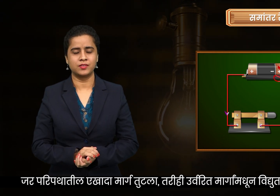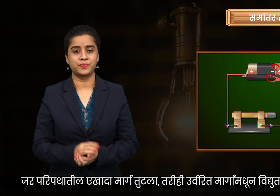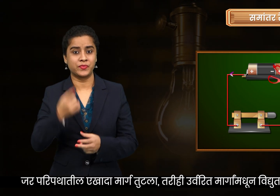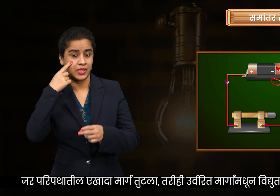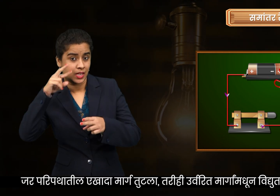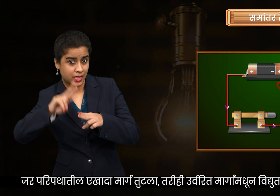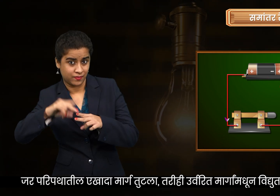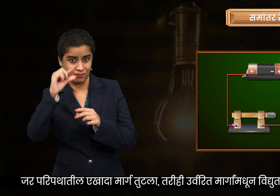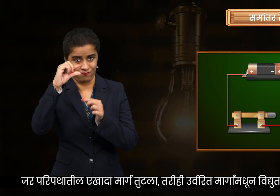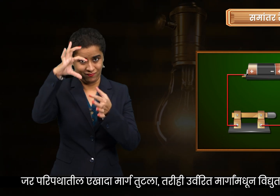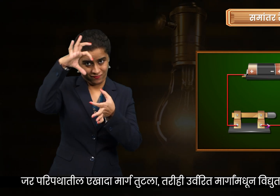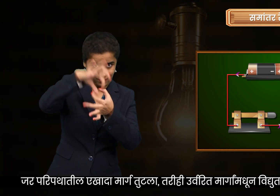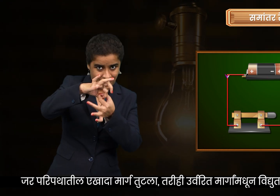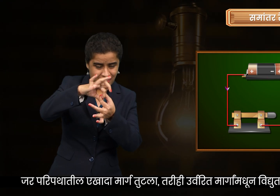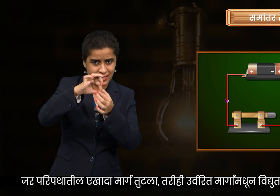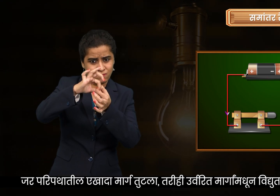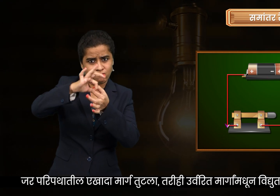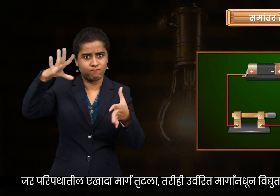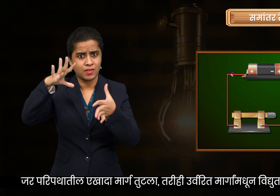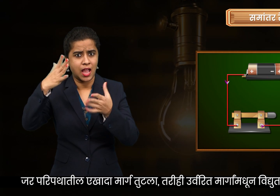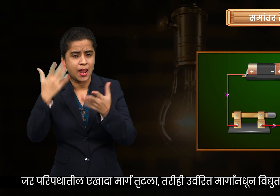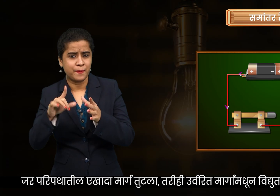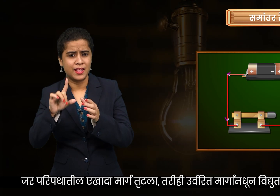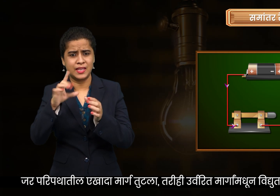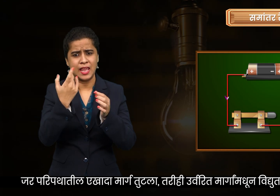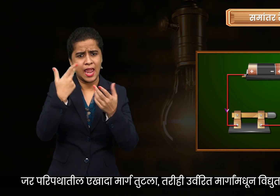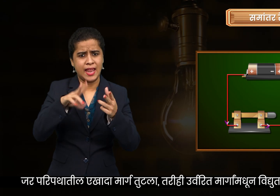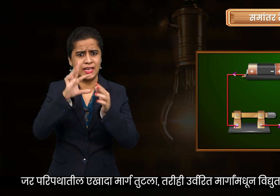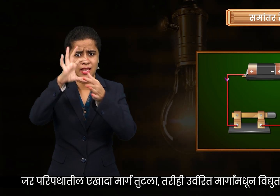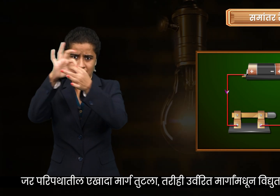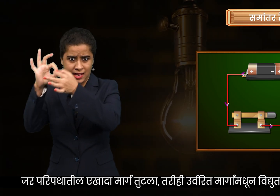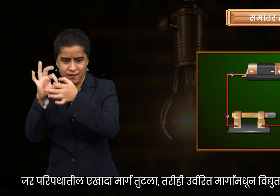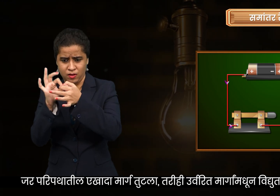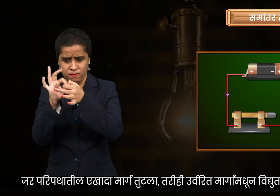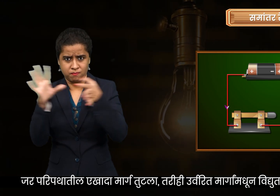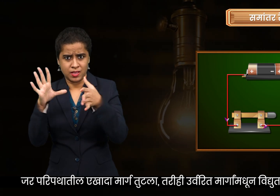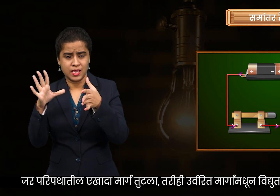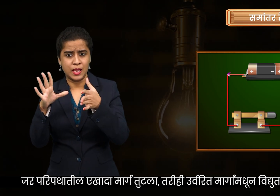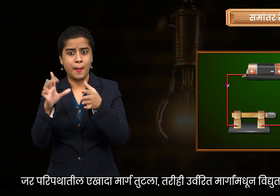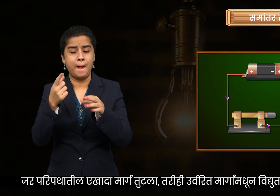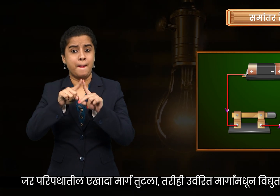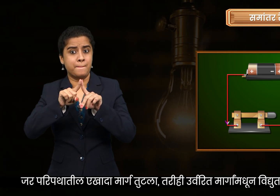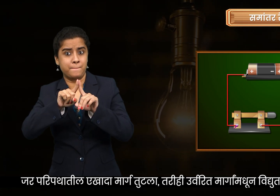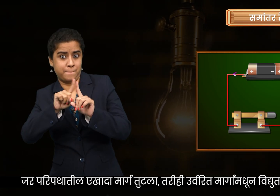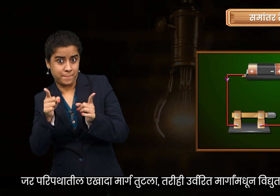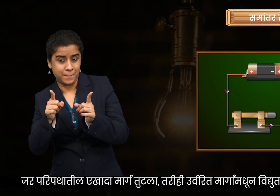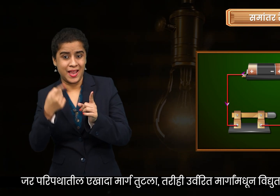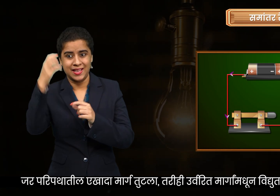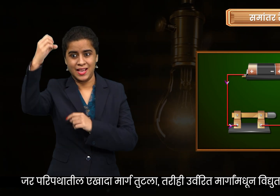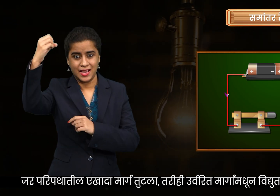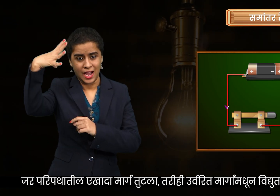जर परिपथातील एखादा मार्ग तुटला तरीही उर्वरित मार्गामधून विद्युत प्रवाह वाहत